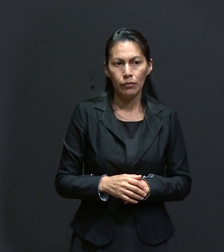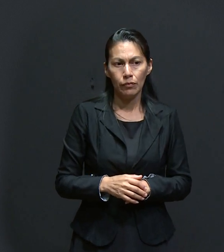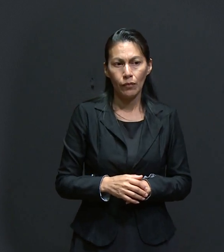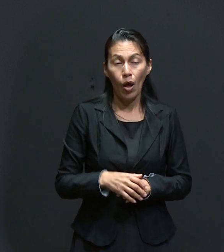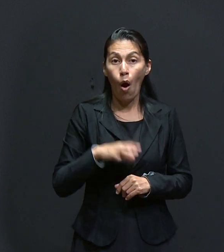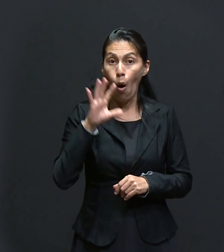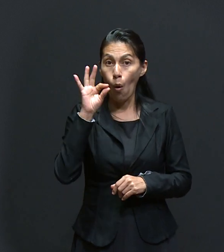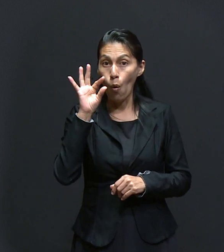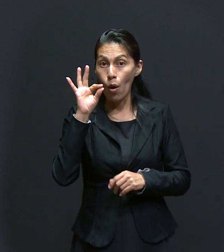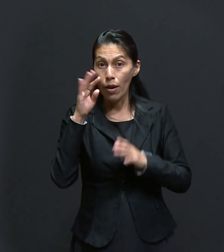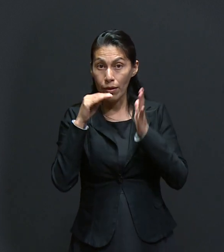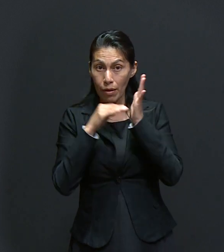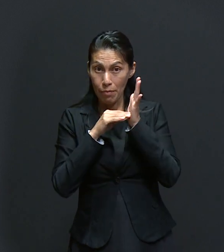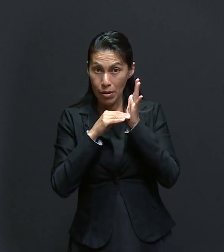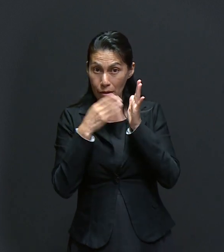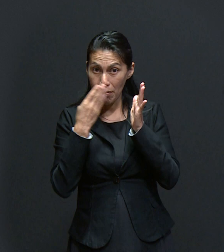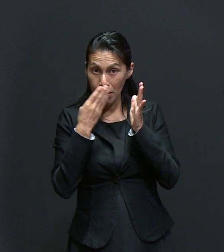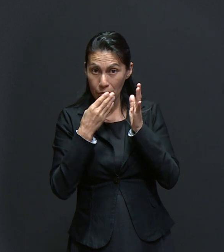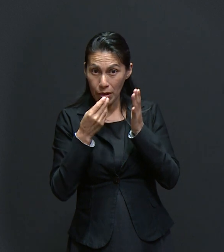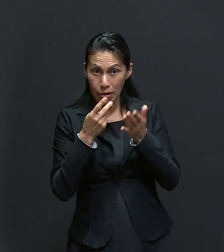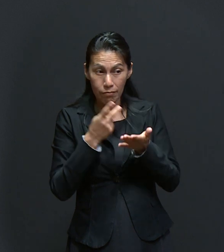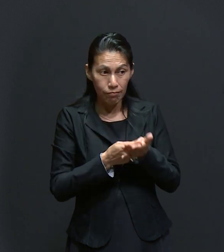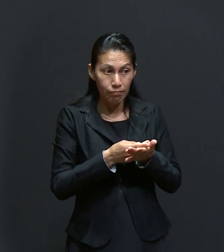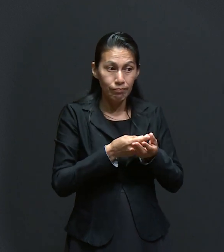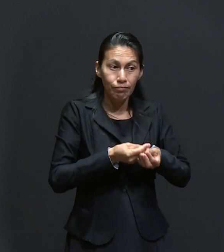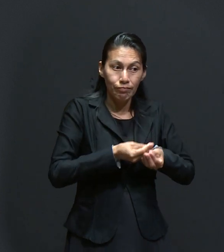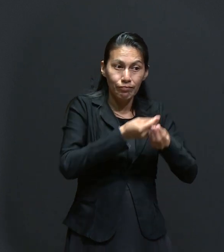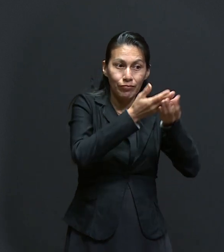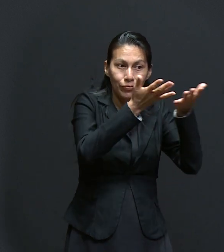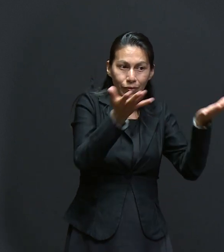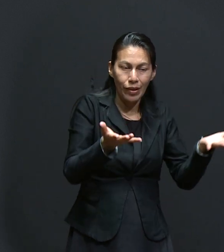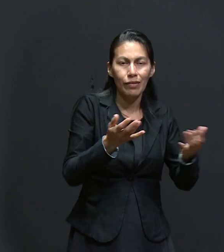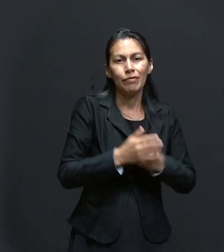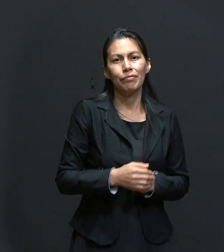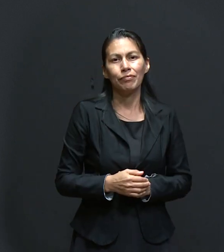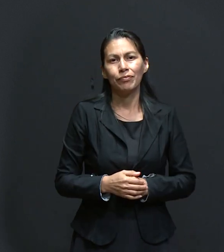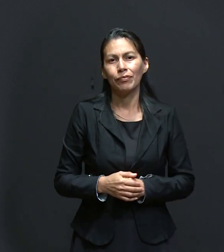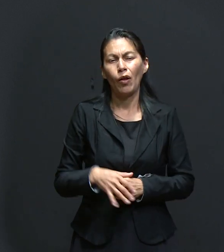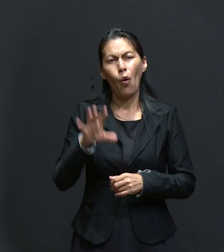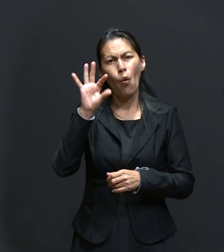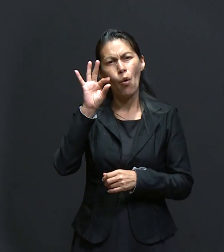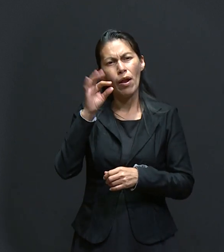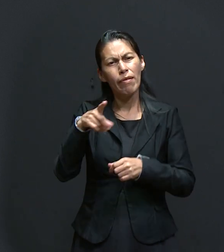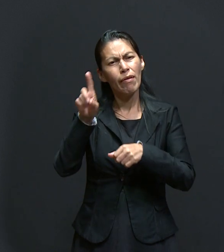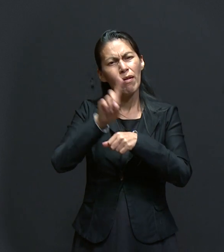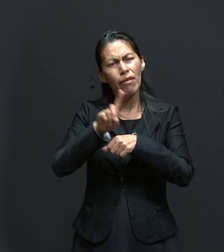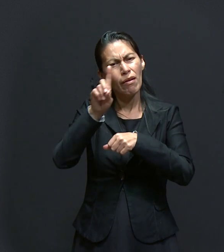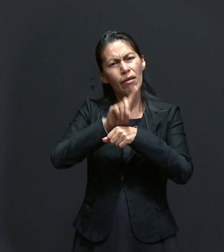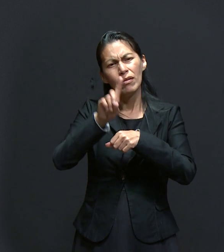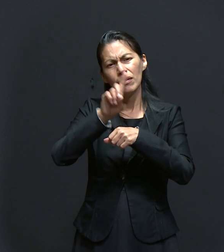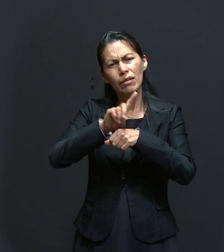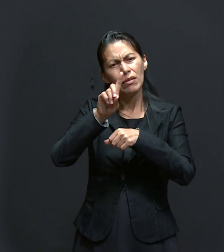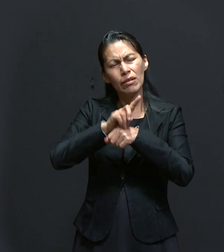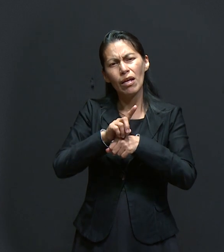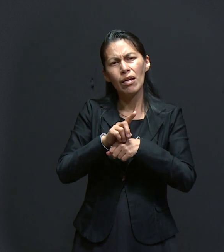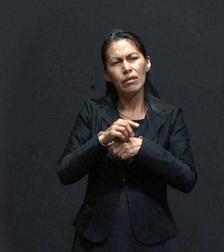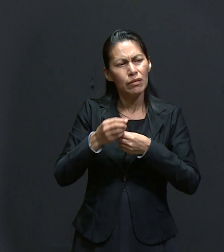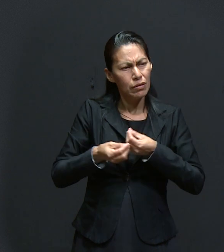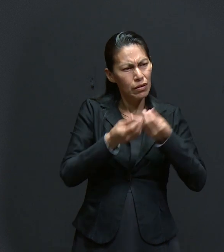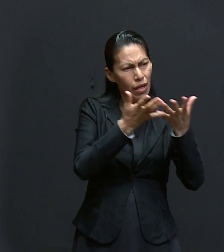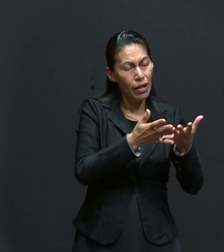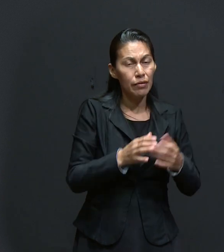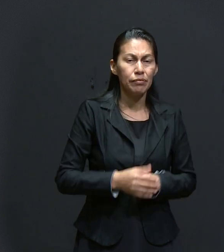una biblia se quiere distribuir 40.000 biblias esa es la meta incluye mujer o gas durante